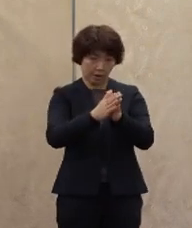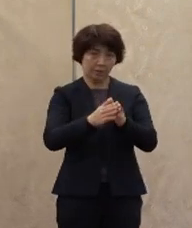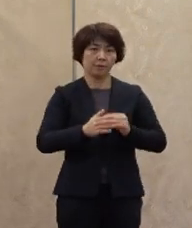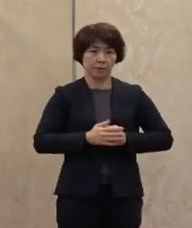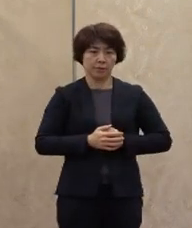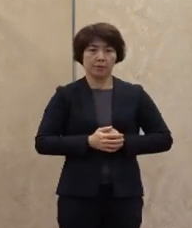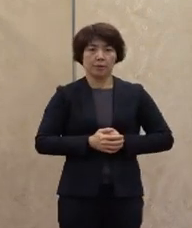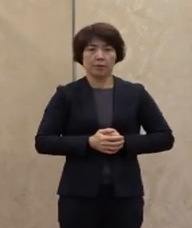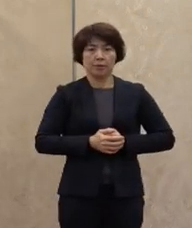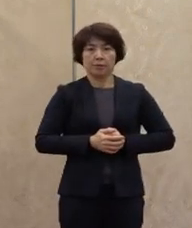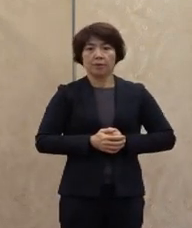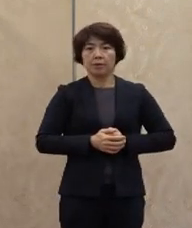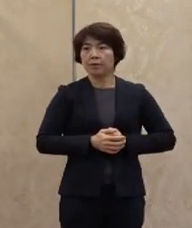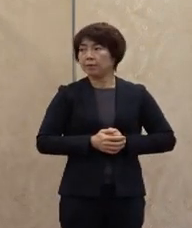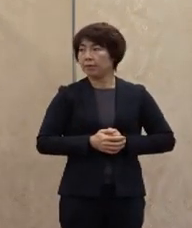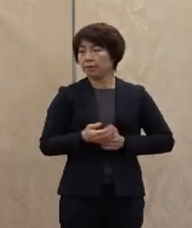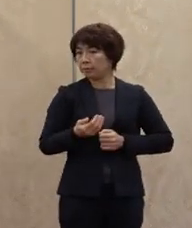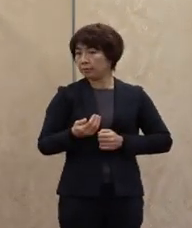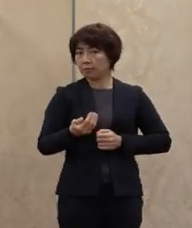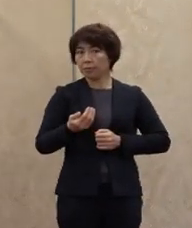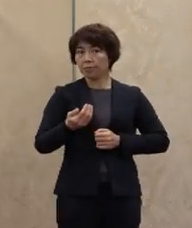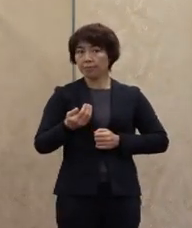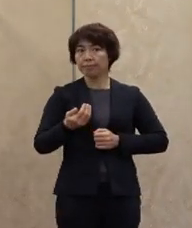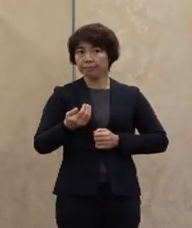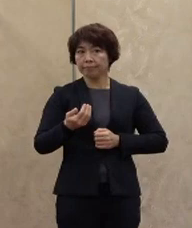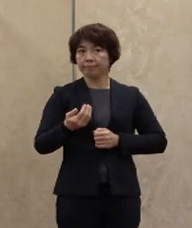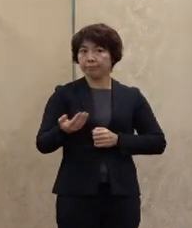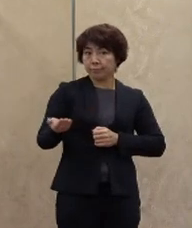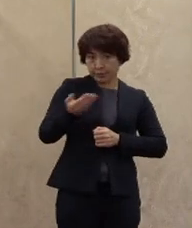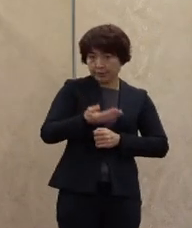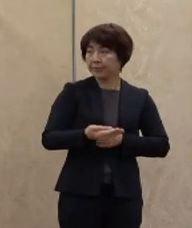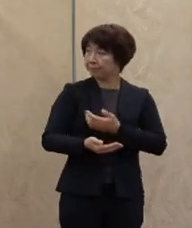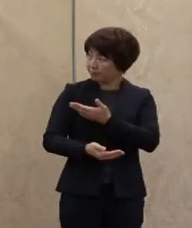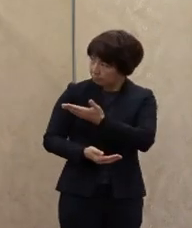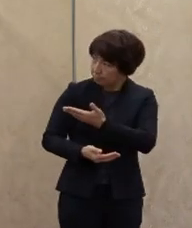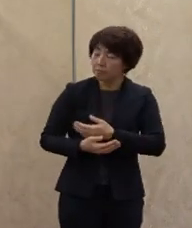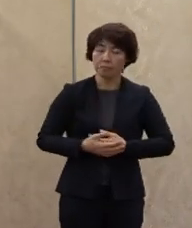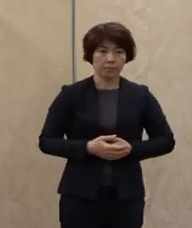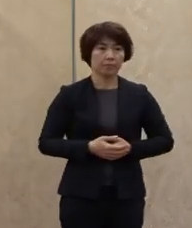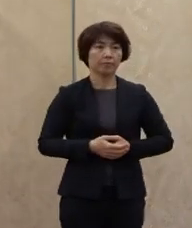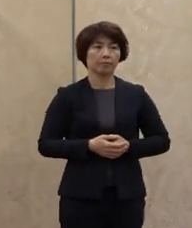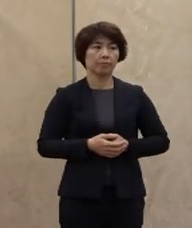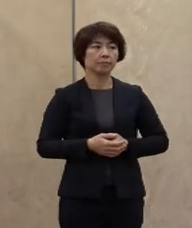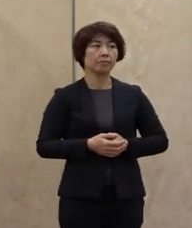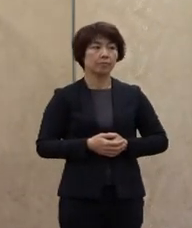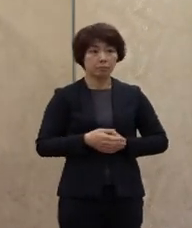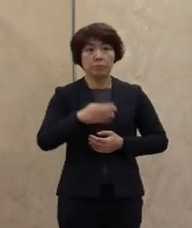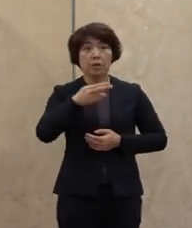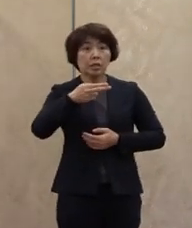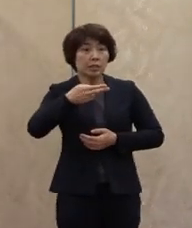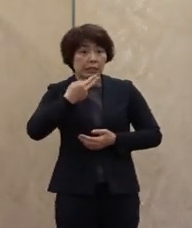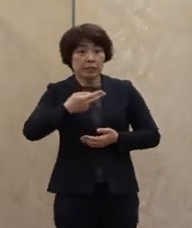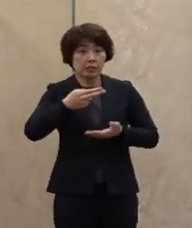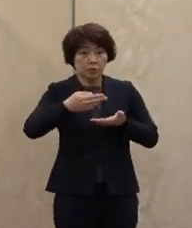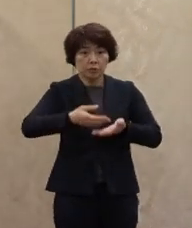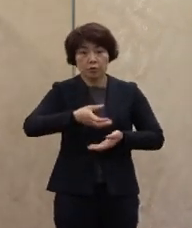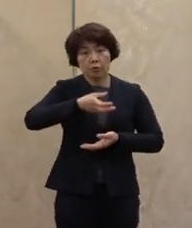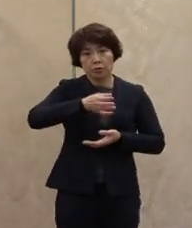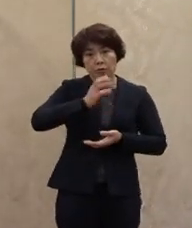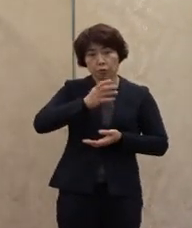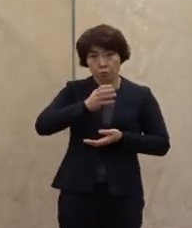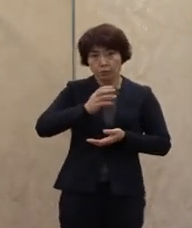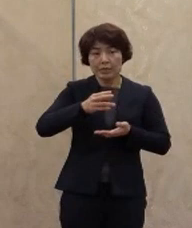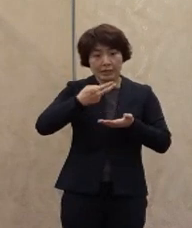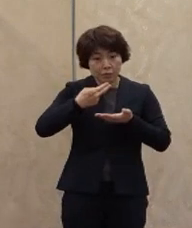。ちょっと戻ってもらっていいか。次お願いします。で、飲食店です。これ飲食店が悪